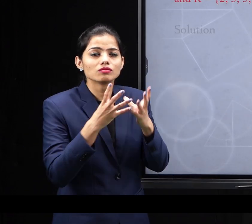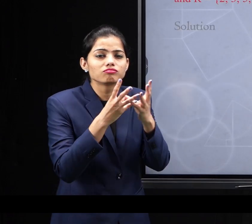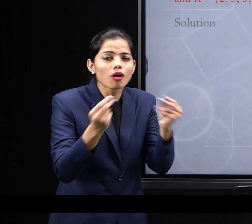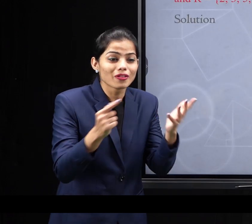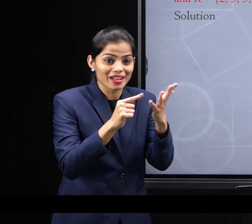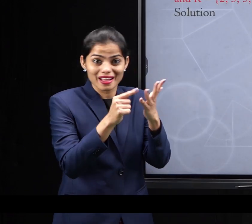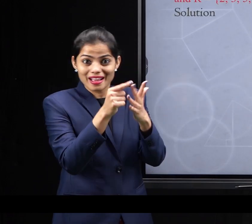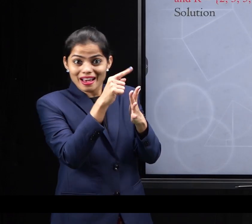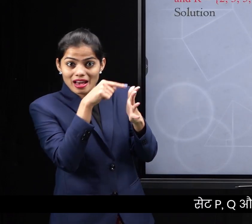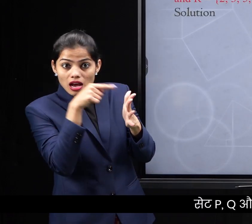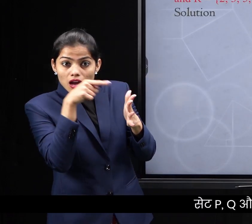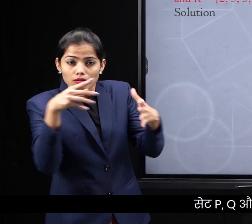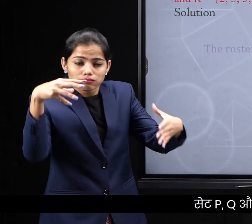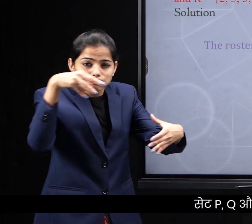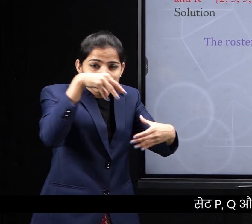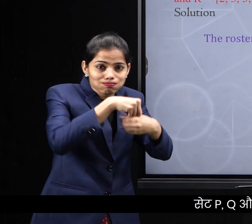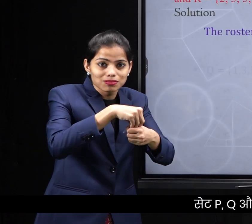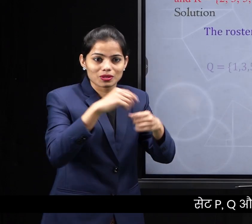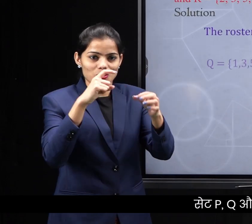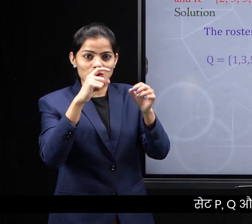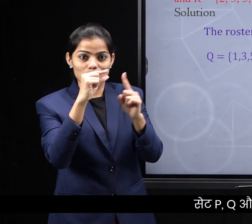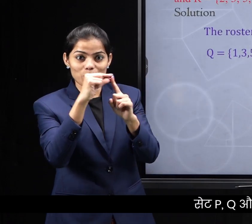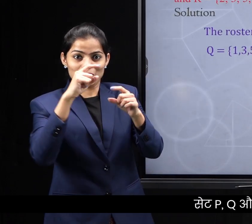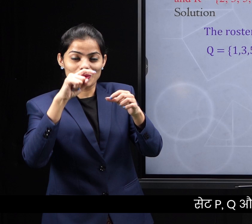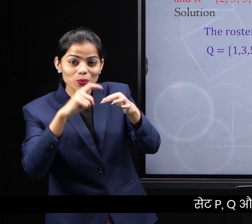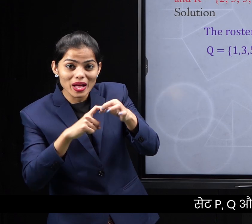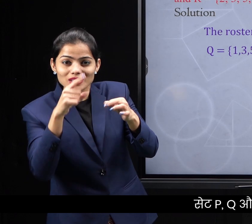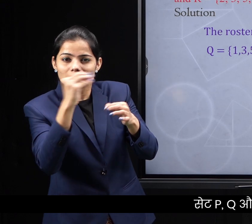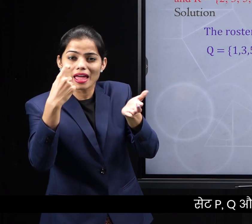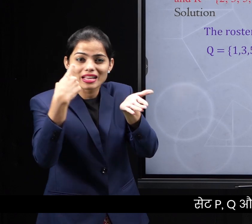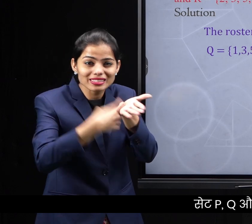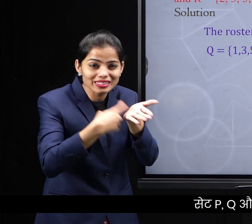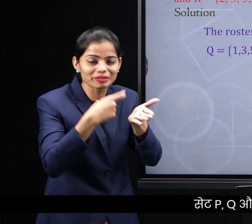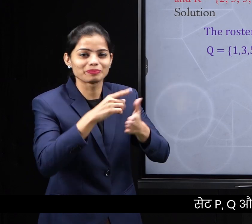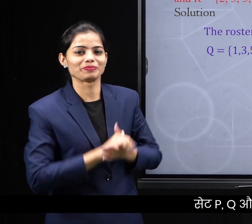समाधान, सेट P और Q और R का रोस्टर रूप क्या है?